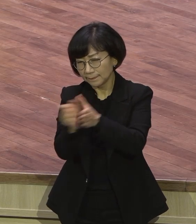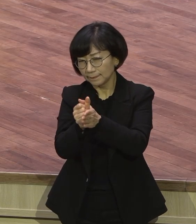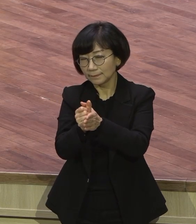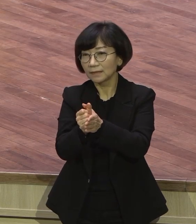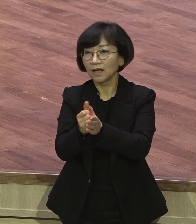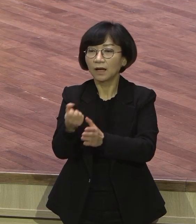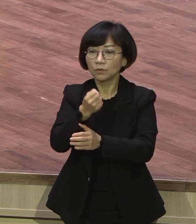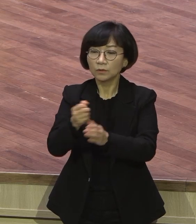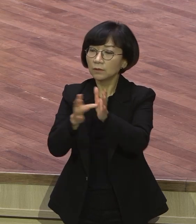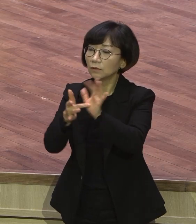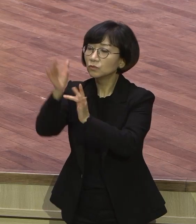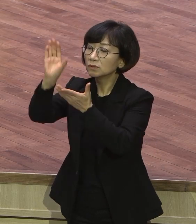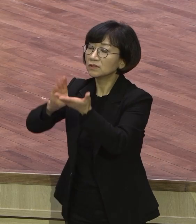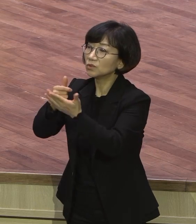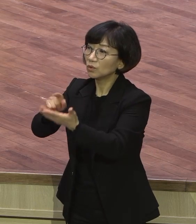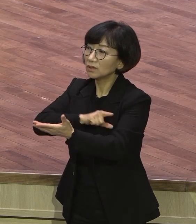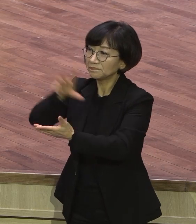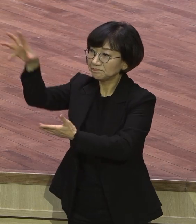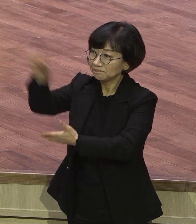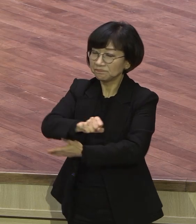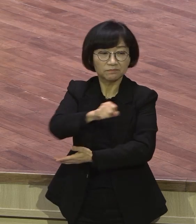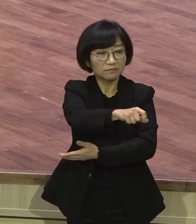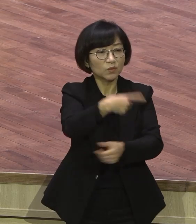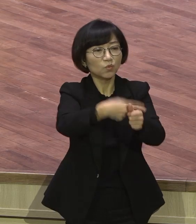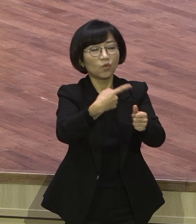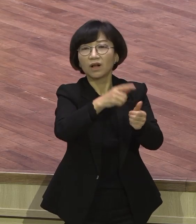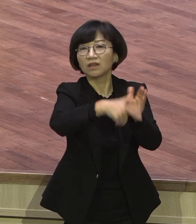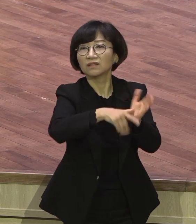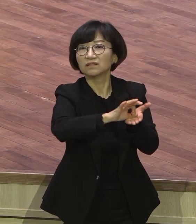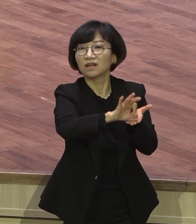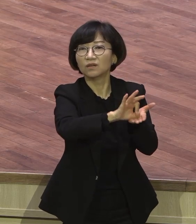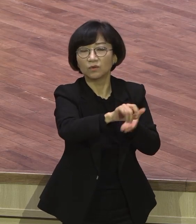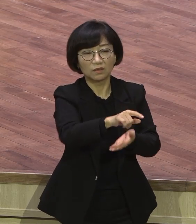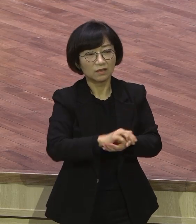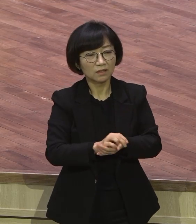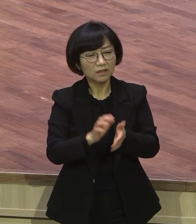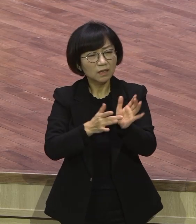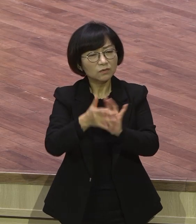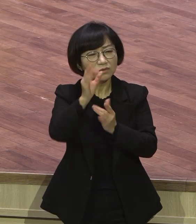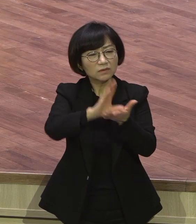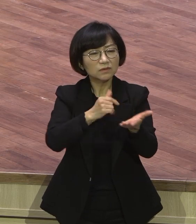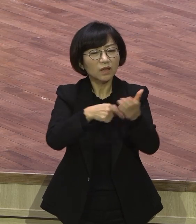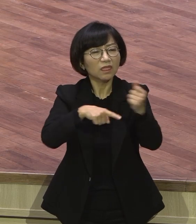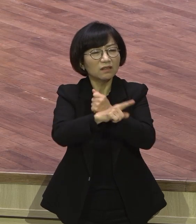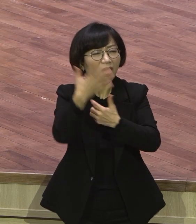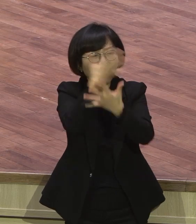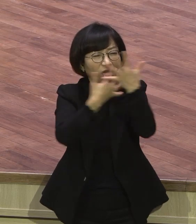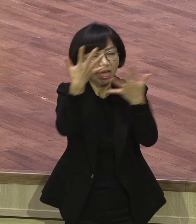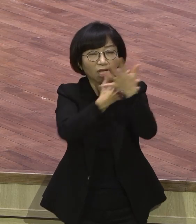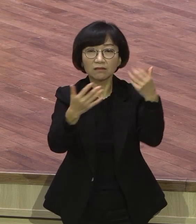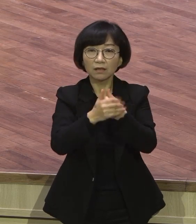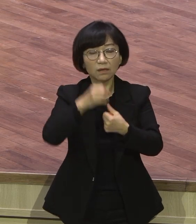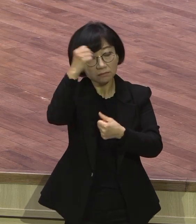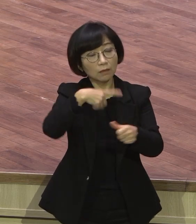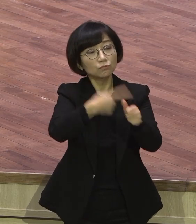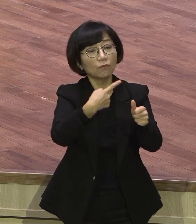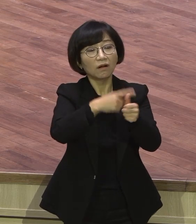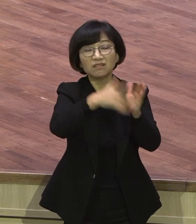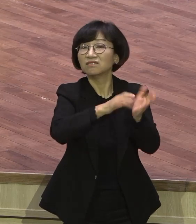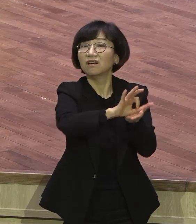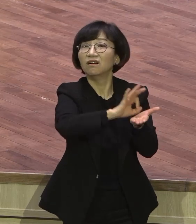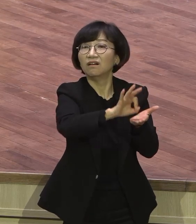전략이요. 사람들이 못 깨달을 정도로 그렇게 모르도록 집어넣어 가지고 완전히 하나님의